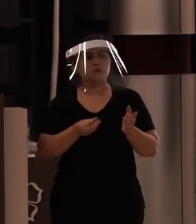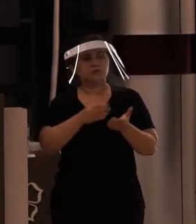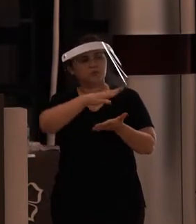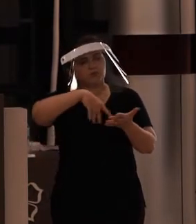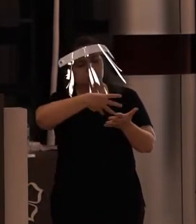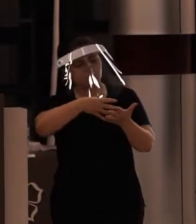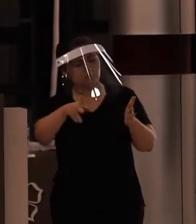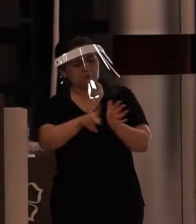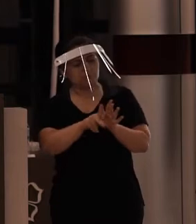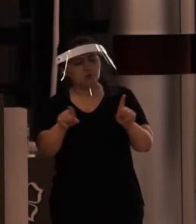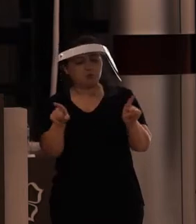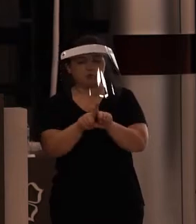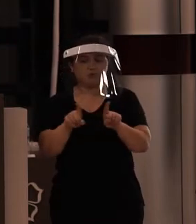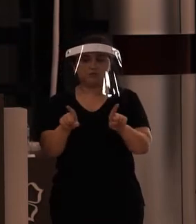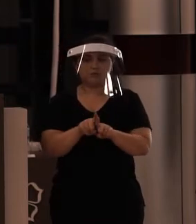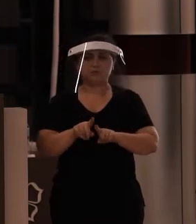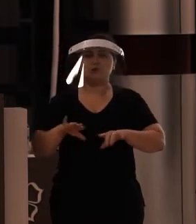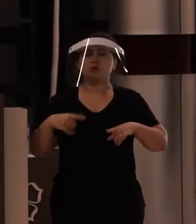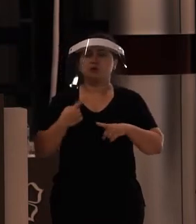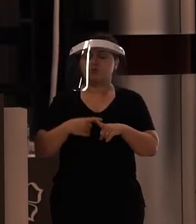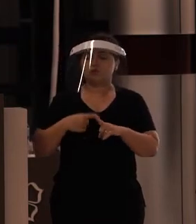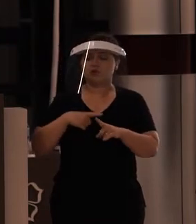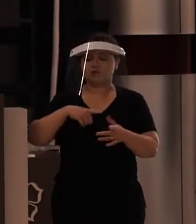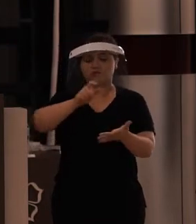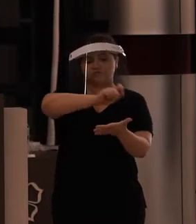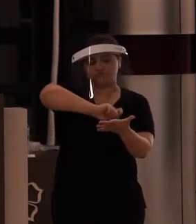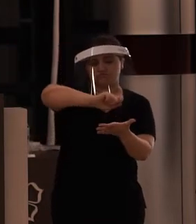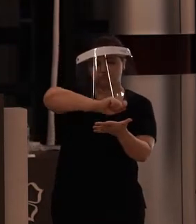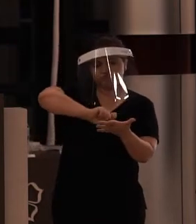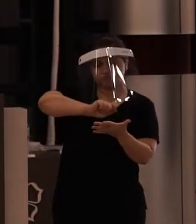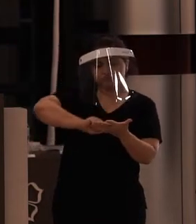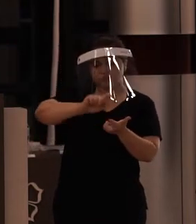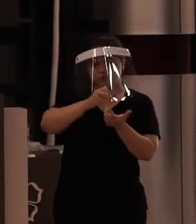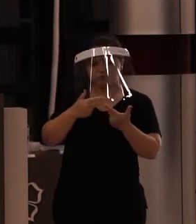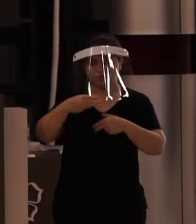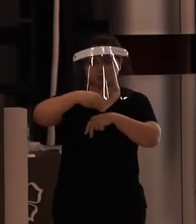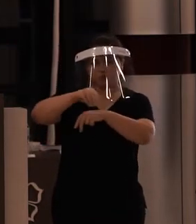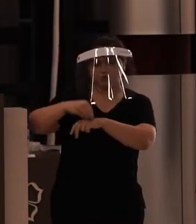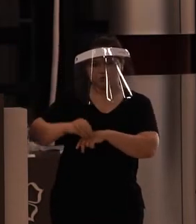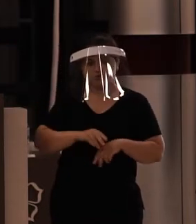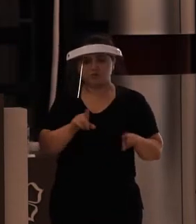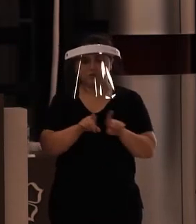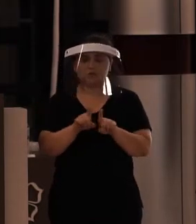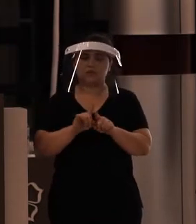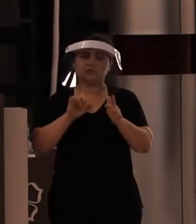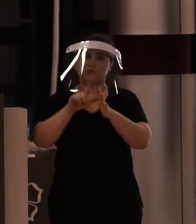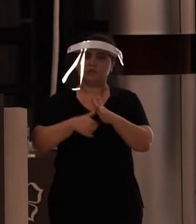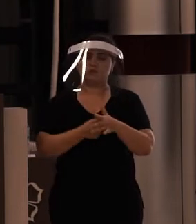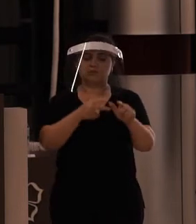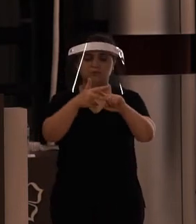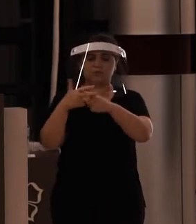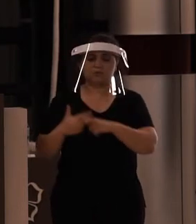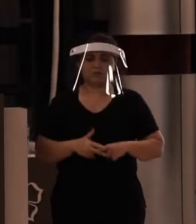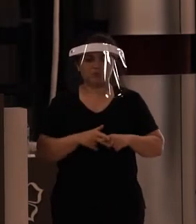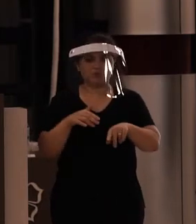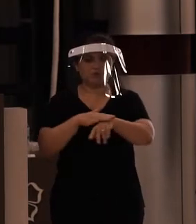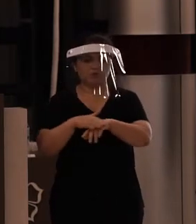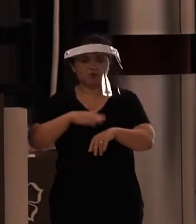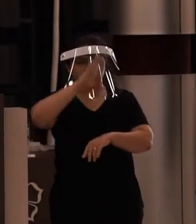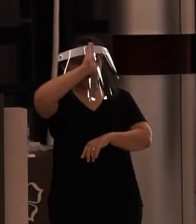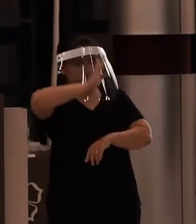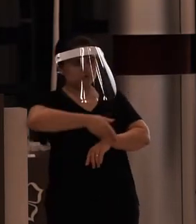campo, tá? Porque aqui eu já anoto alguma coisa para passar já lá na manutenção e já conversar com os